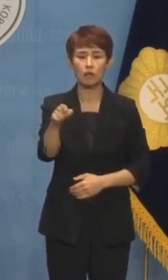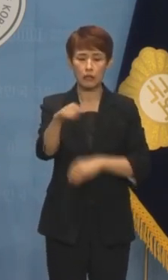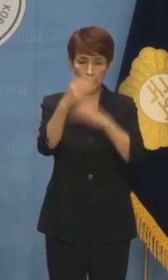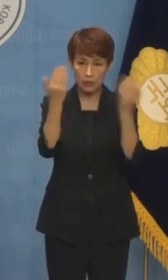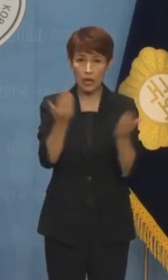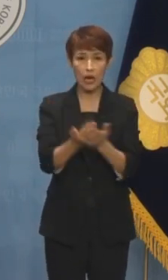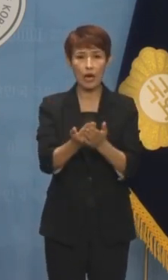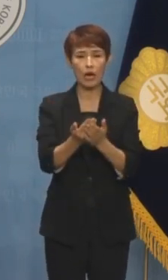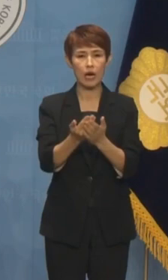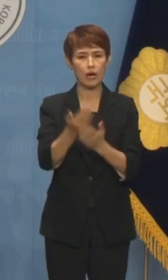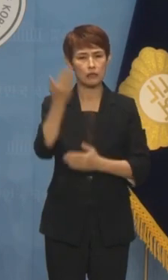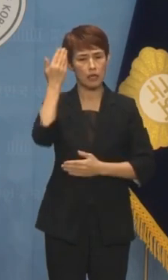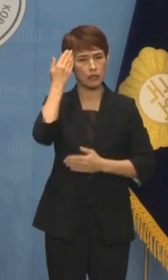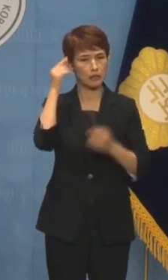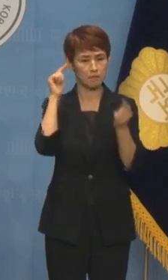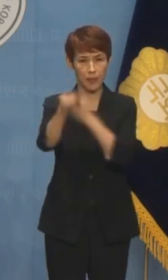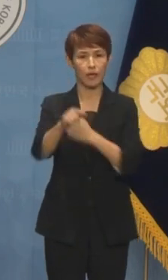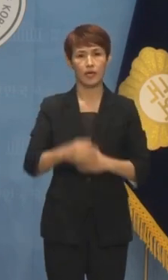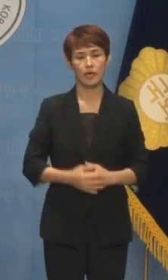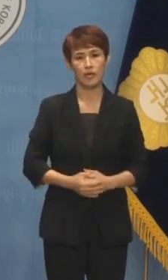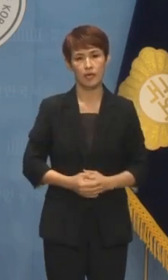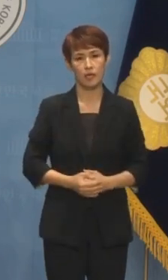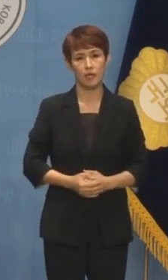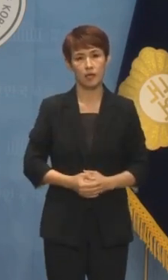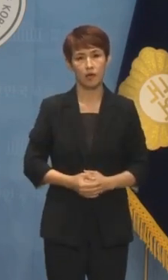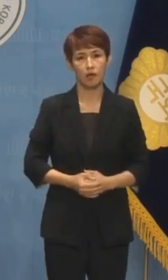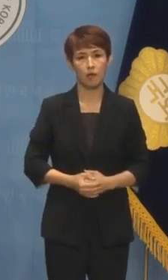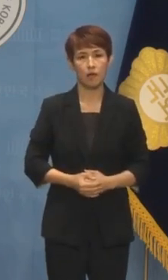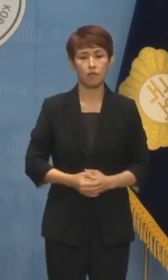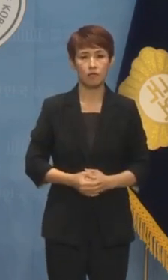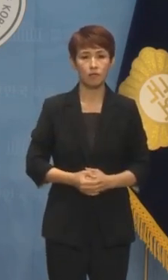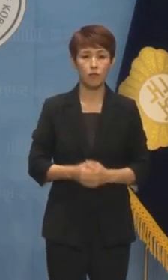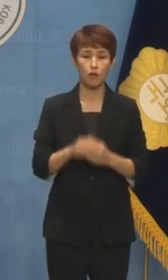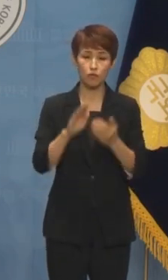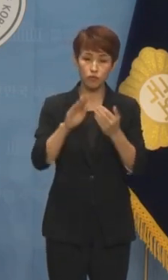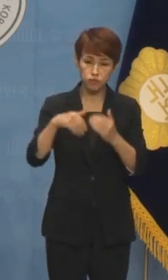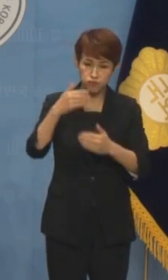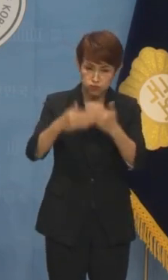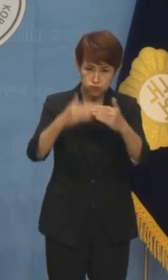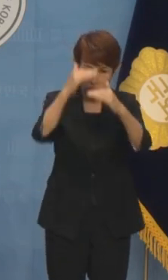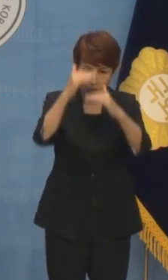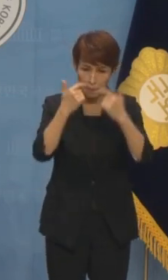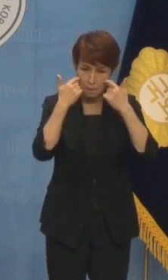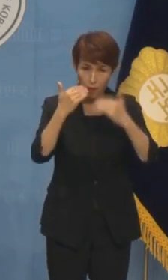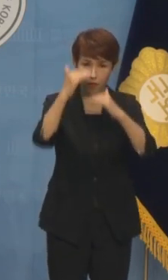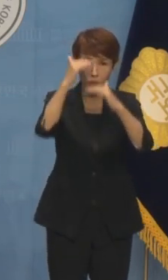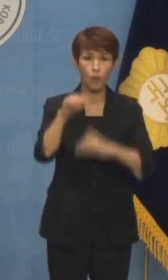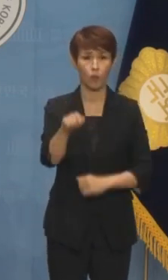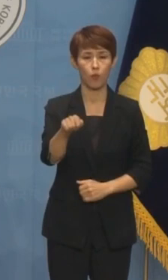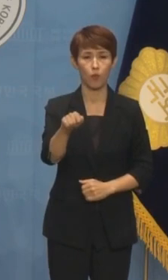다 상식 밖이었습니다. 모든 사후 처리 절차가